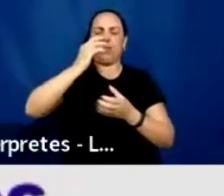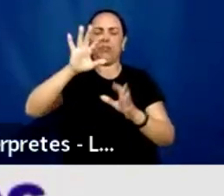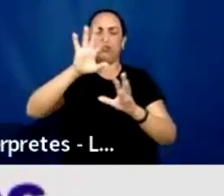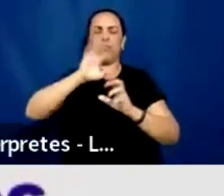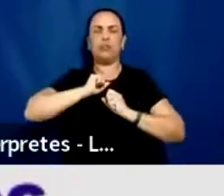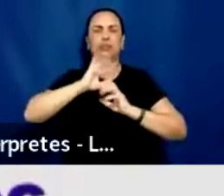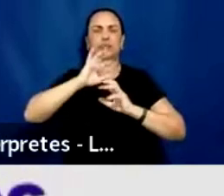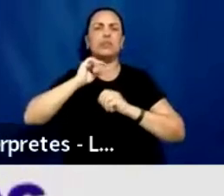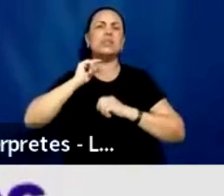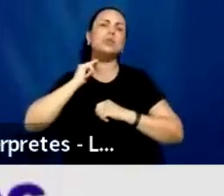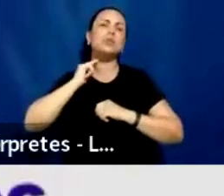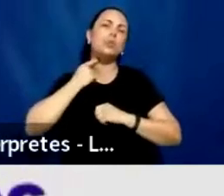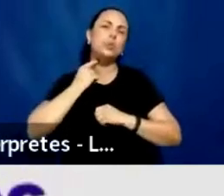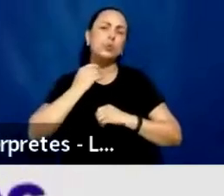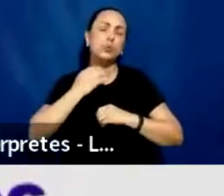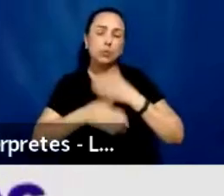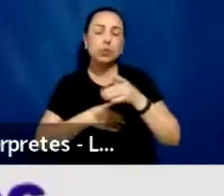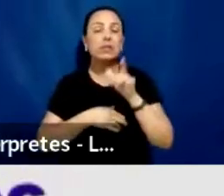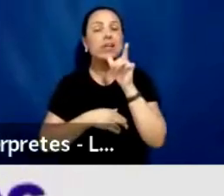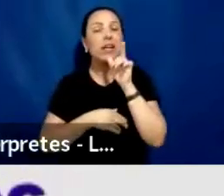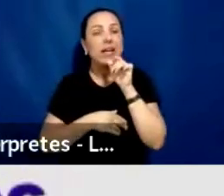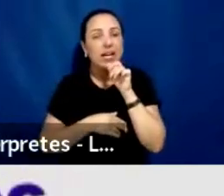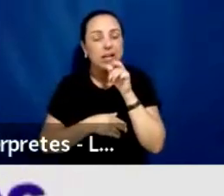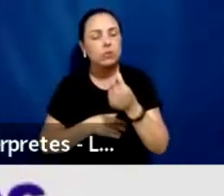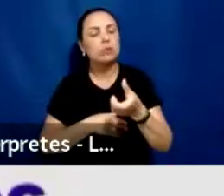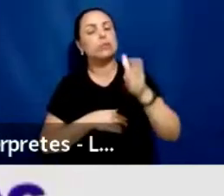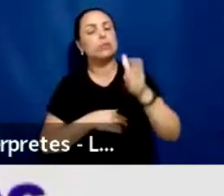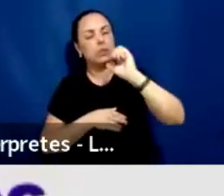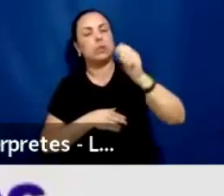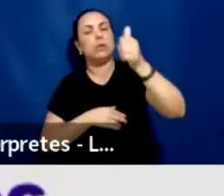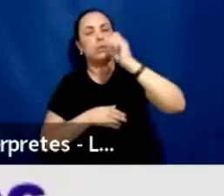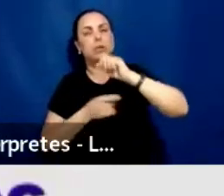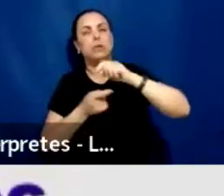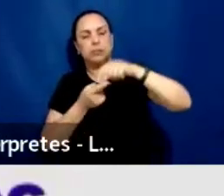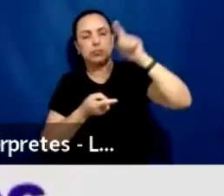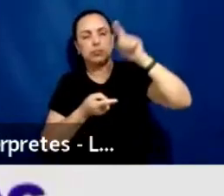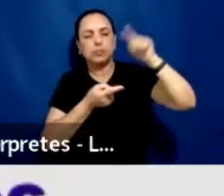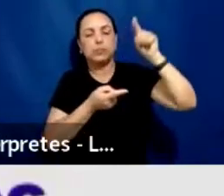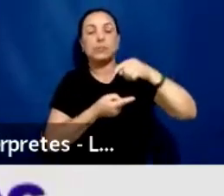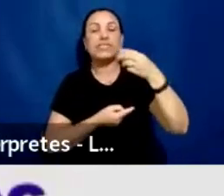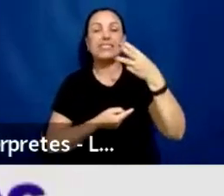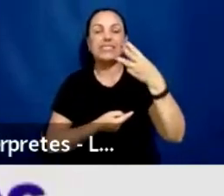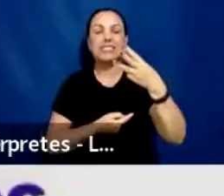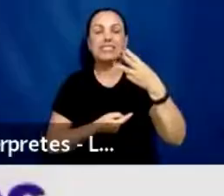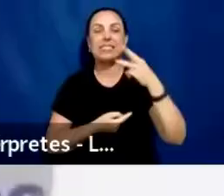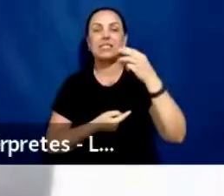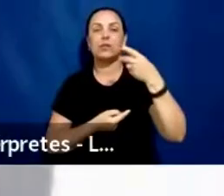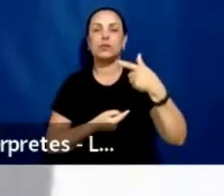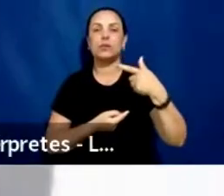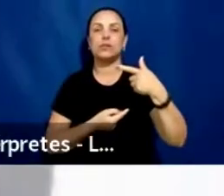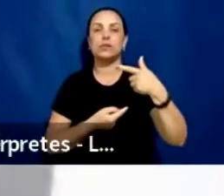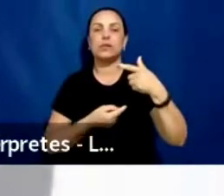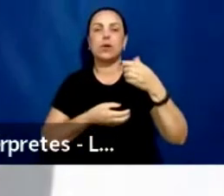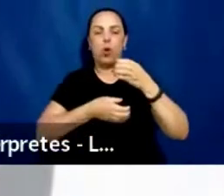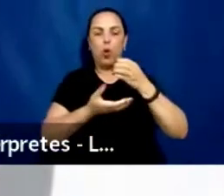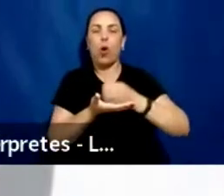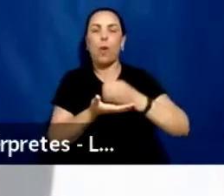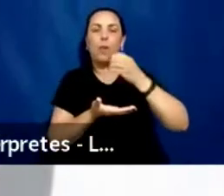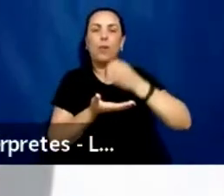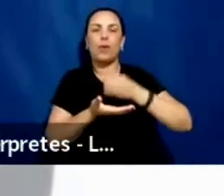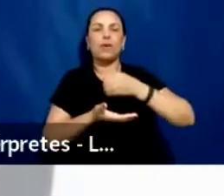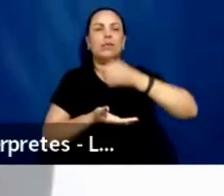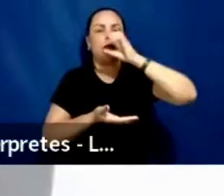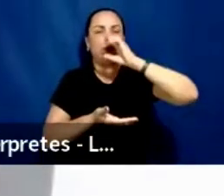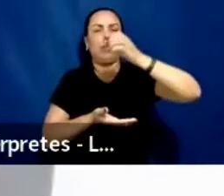ali desencadeiam doenças. E o doutor Otto Warburg, ele também fala sobre isso na sua